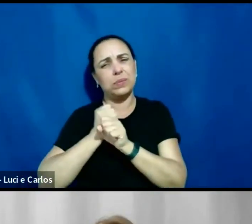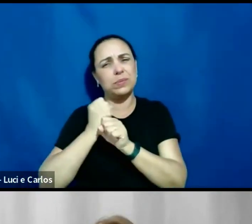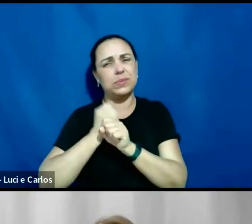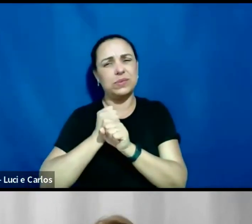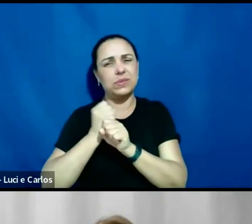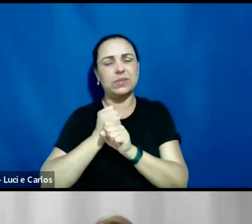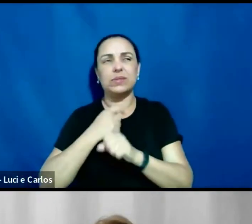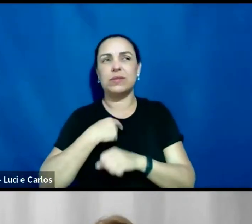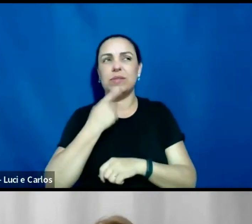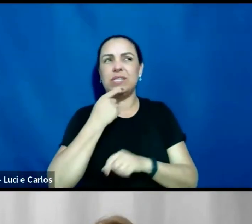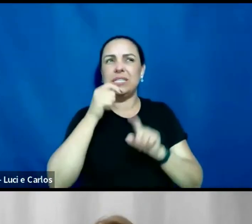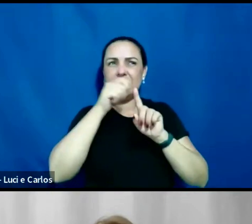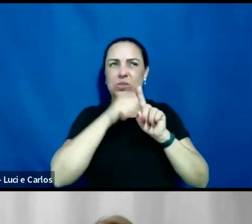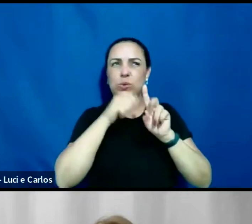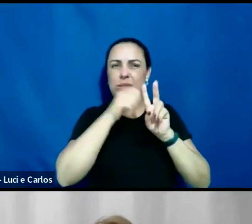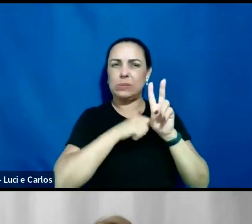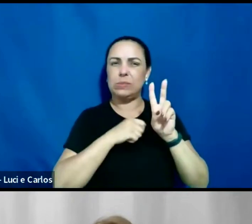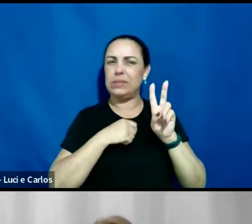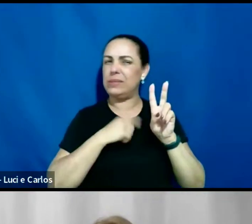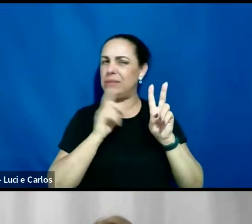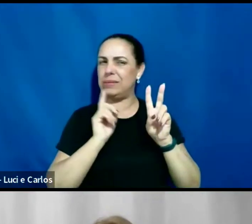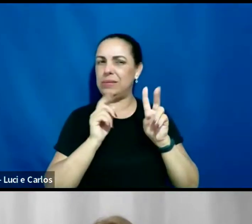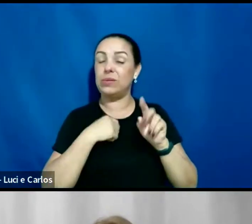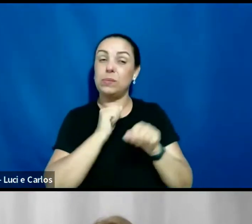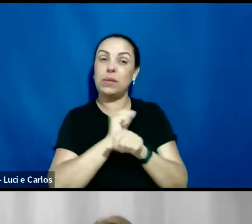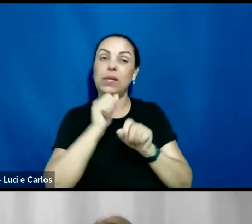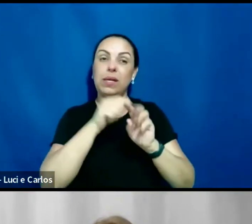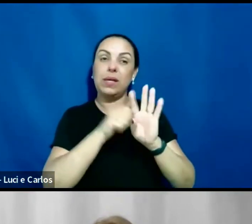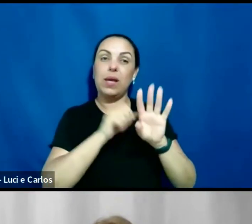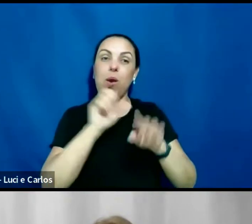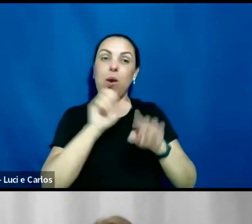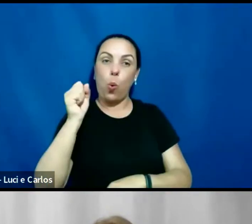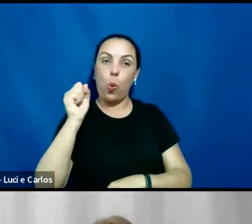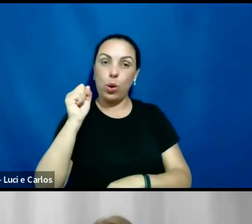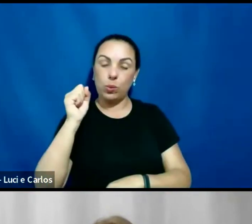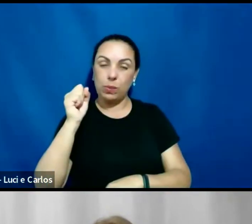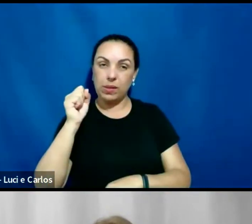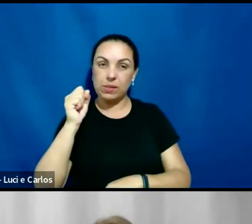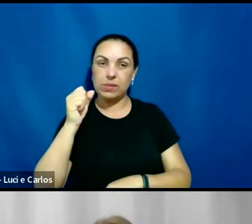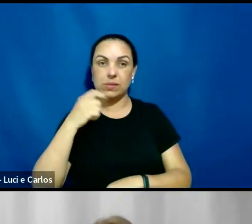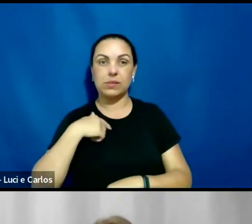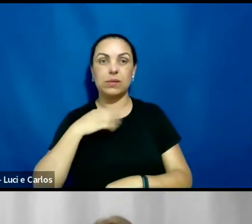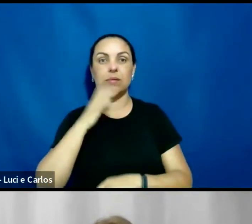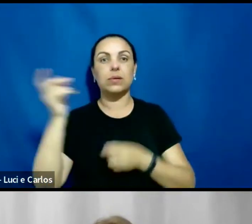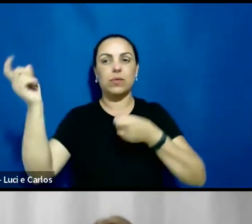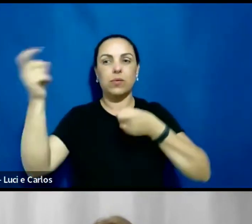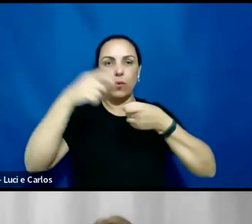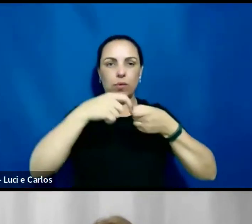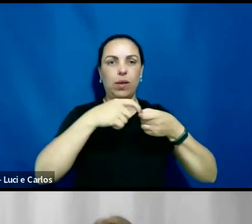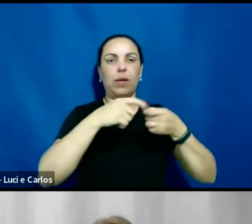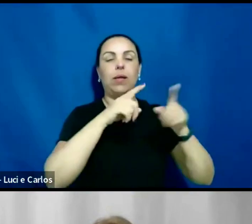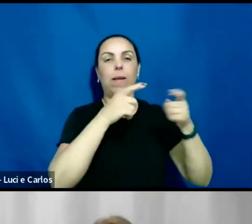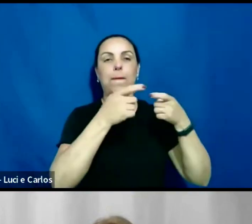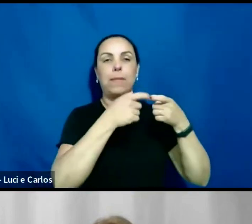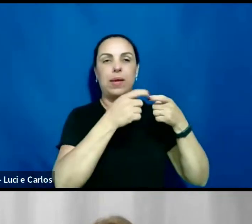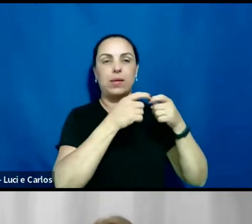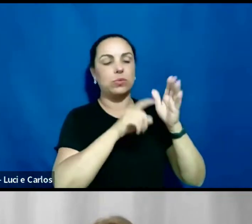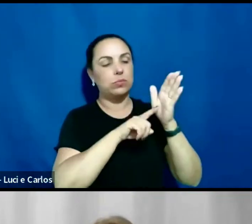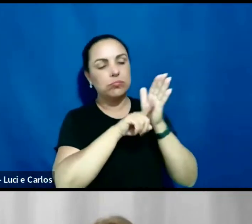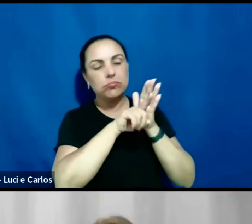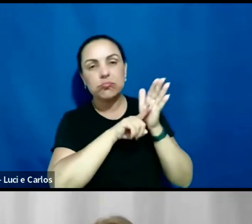eu vou esperar um pouquinho mais. Esperei, aguardei 8 meses. E fui fazer toda a bateria de exames que eu costumo